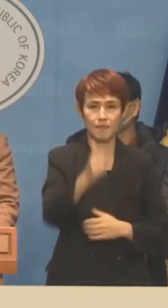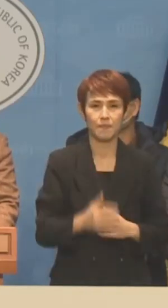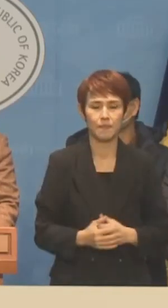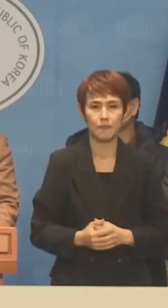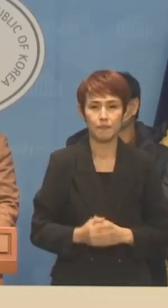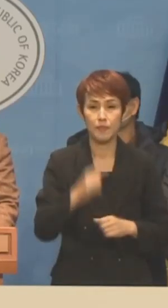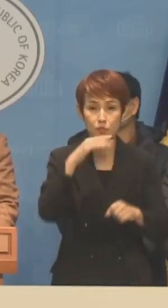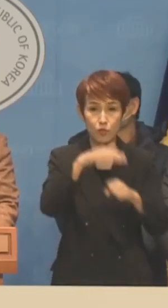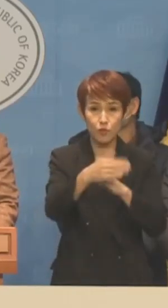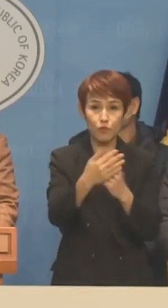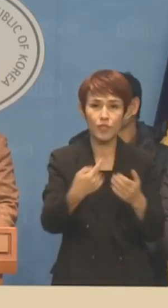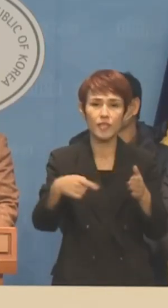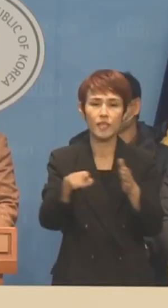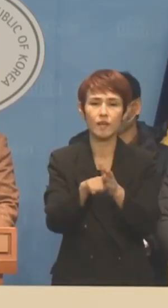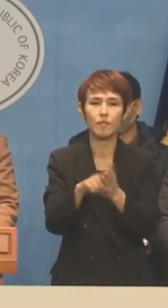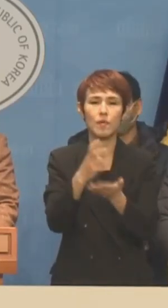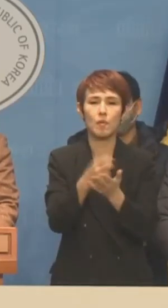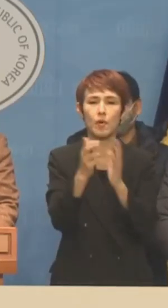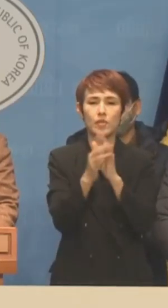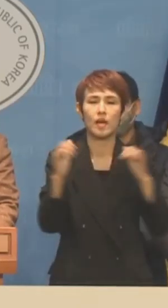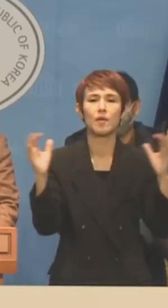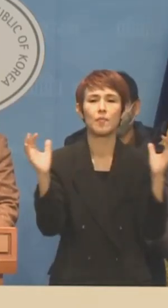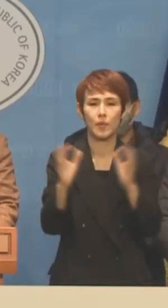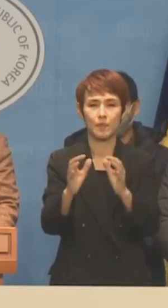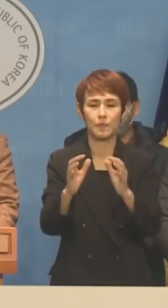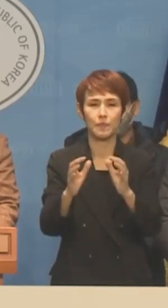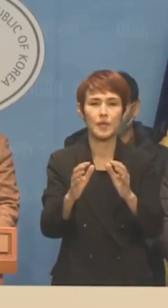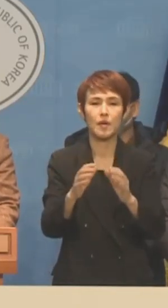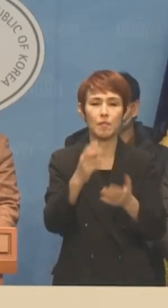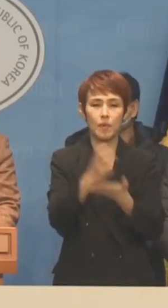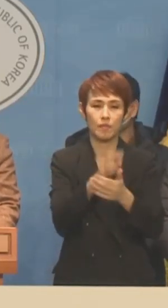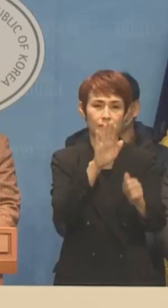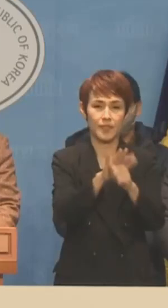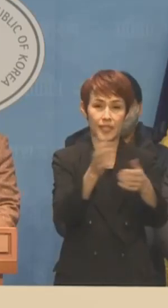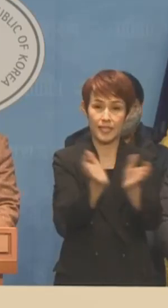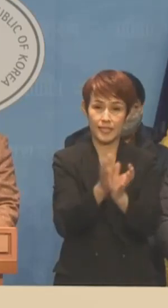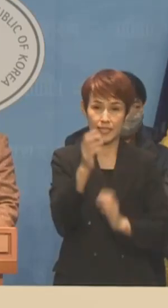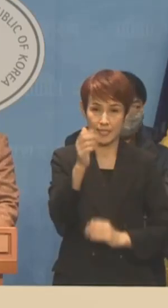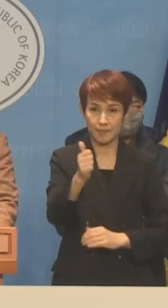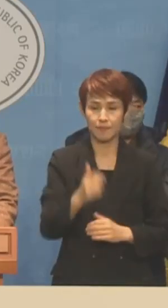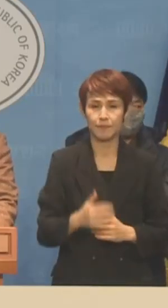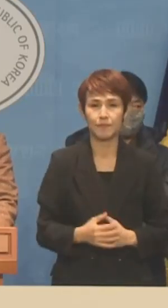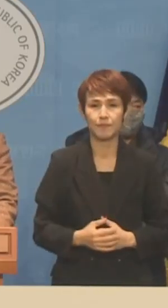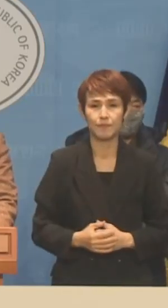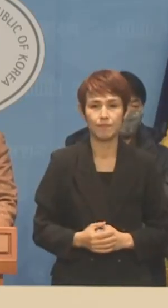민주화를 위한 변호사 모임 성감학원 사건 법률지원단장 강신아 변호사님 오셨습니다.